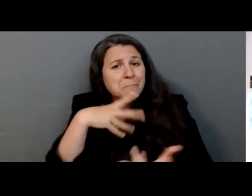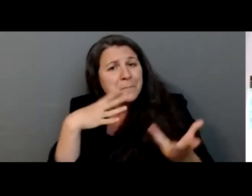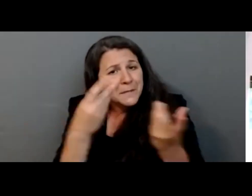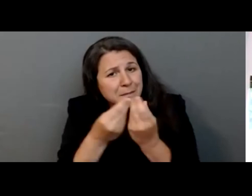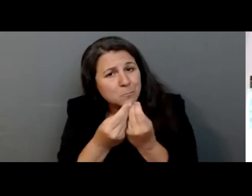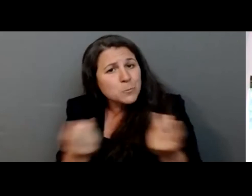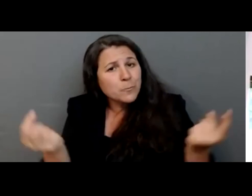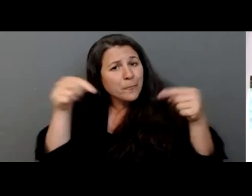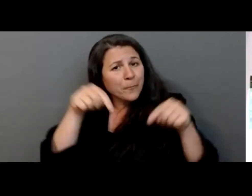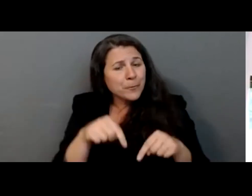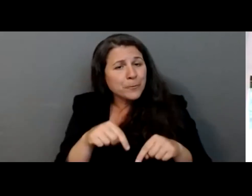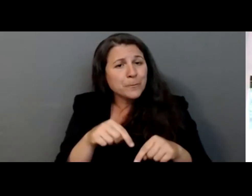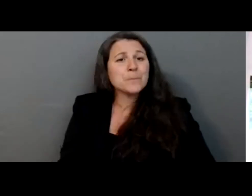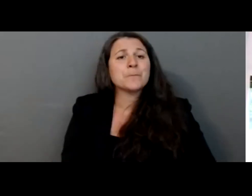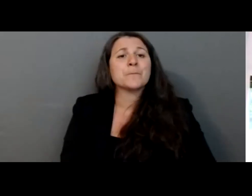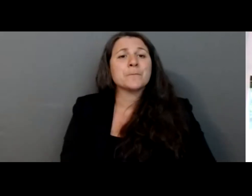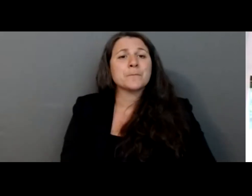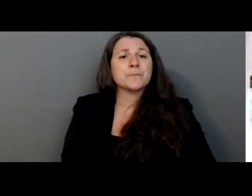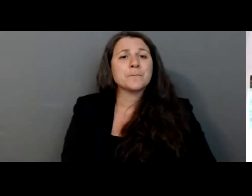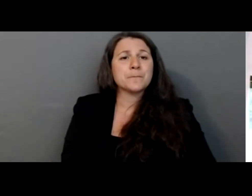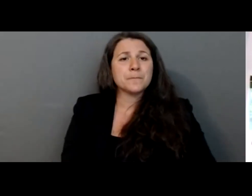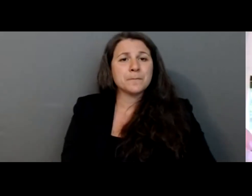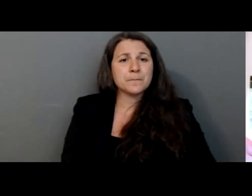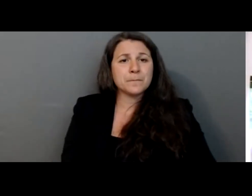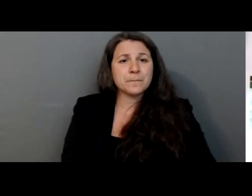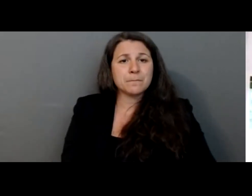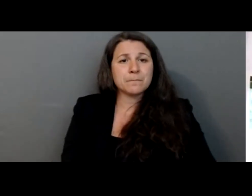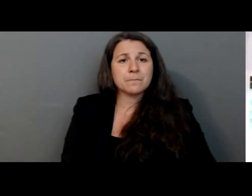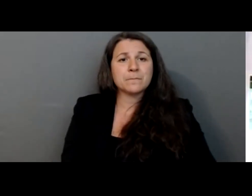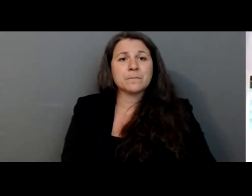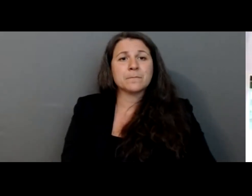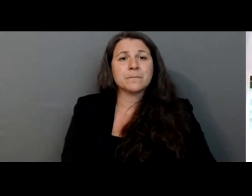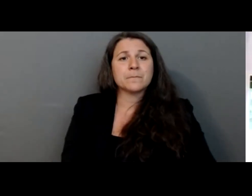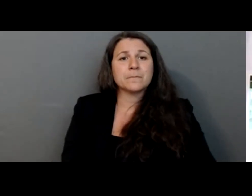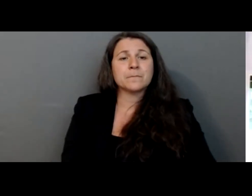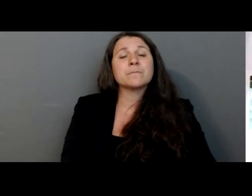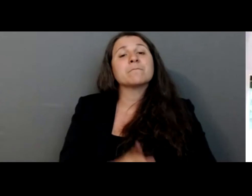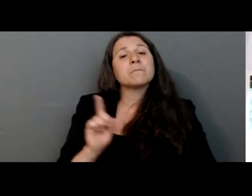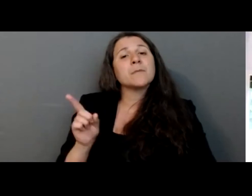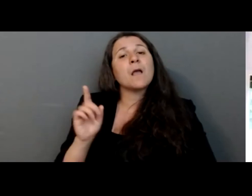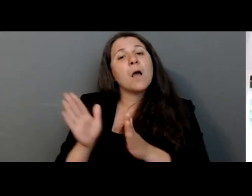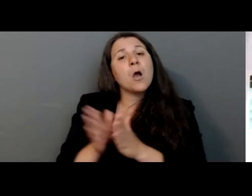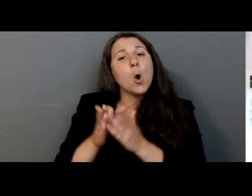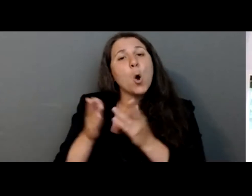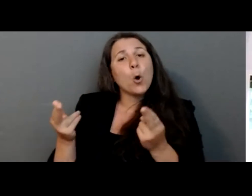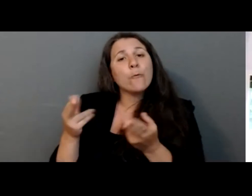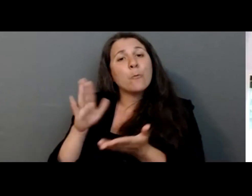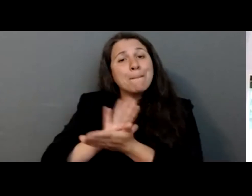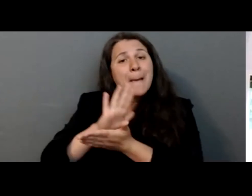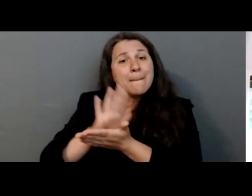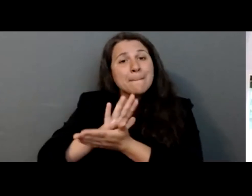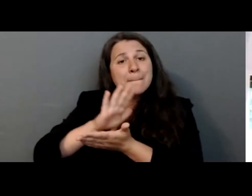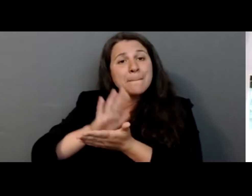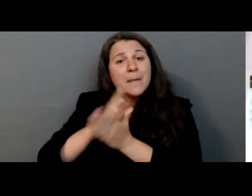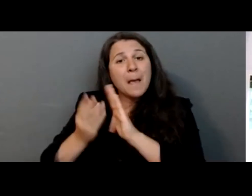Je vous dirais concernant cette revue que le format papier de la revue Droits et libertés, donc Droits